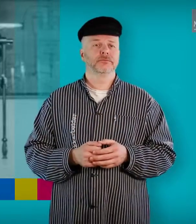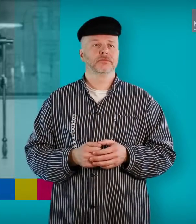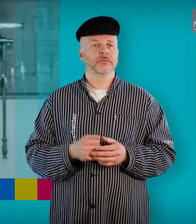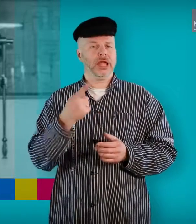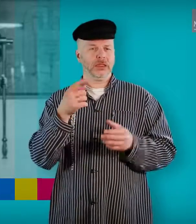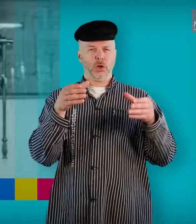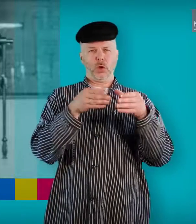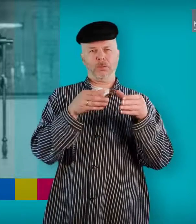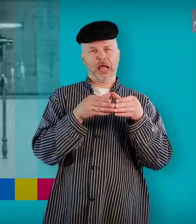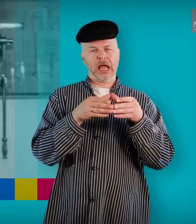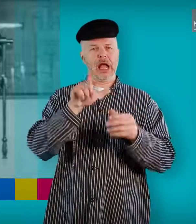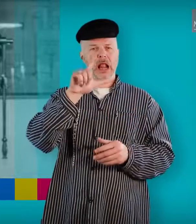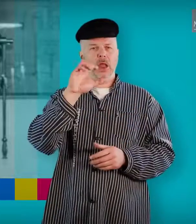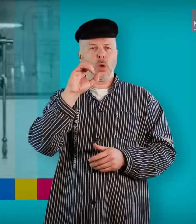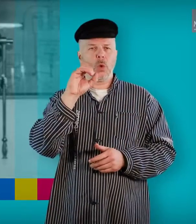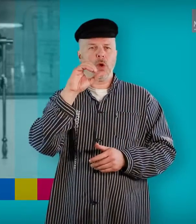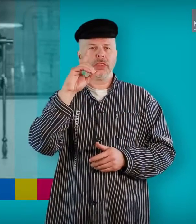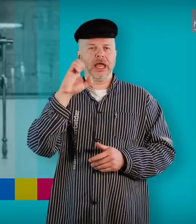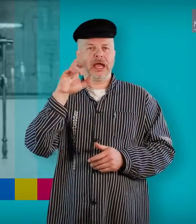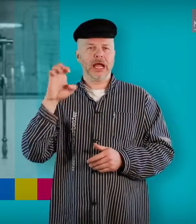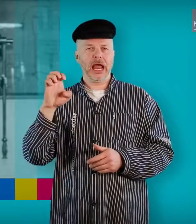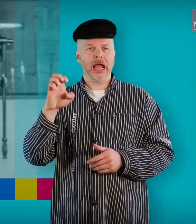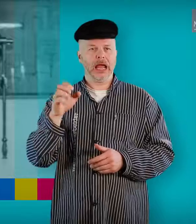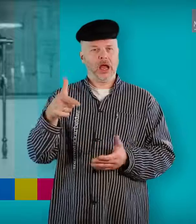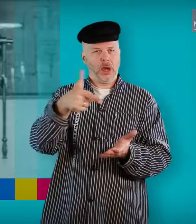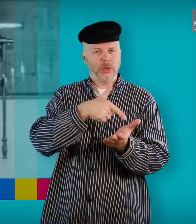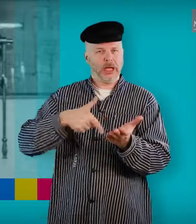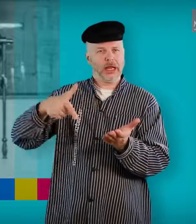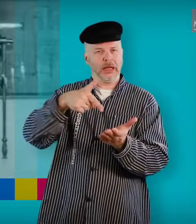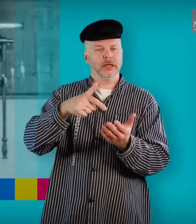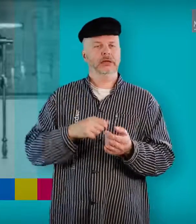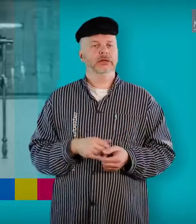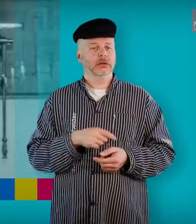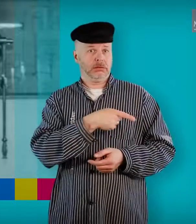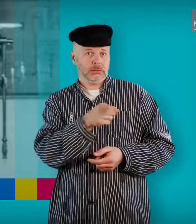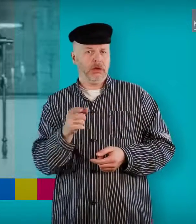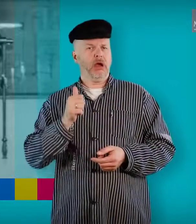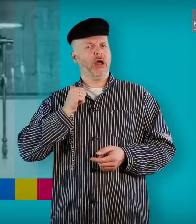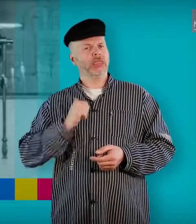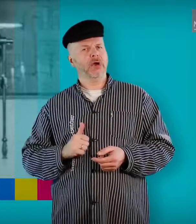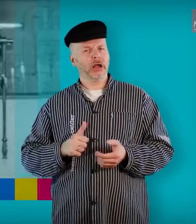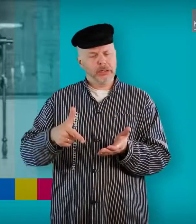Det var en gruppe med loddere som hadde ansvar for å sette lokk på boksene.